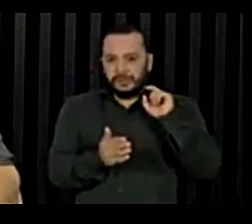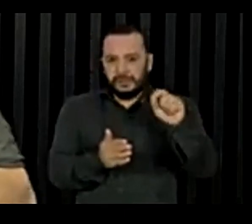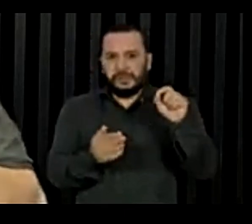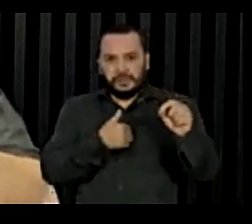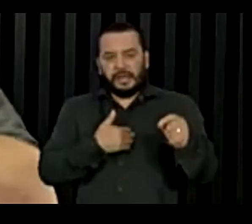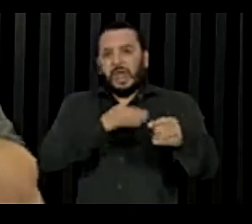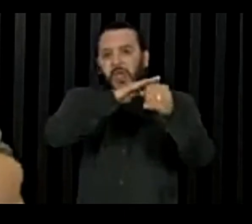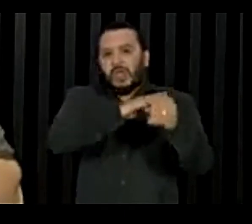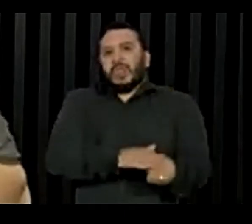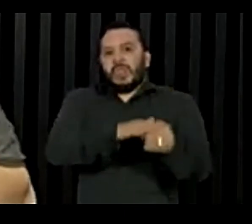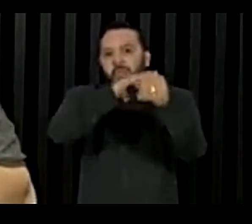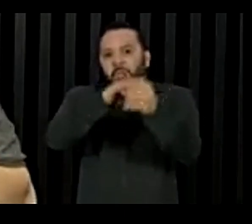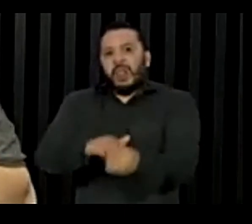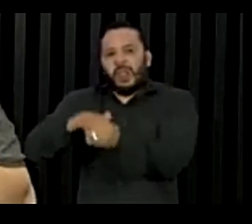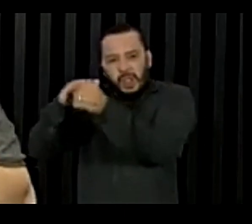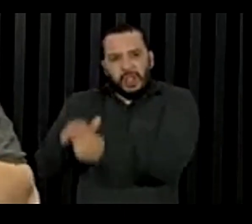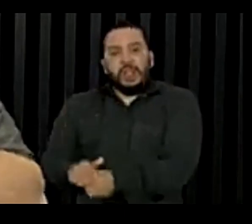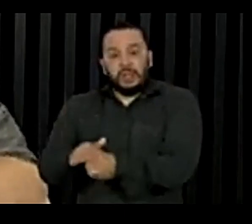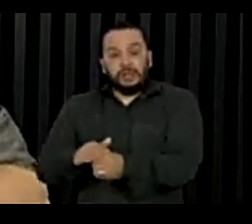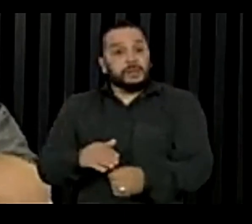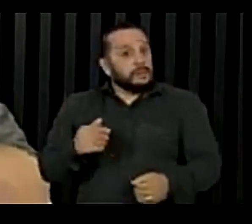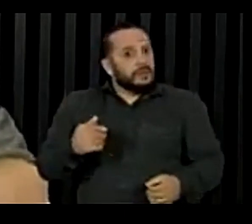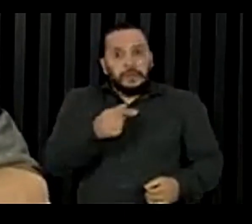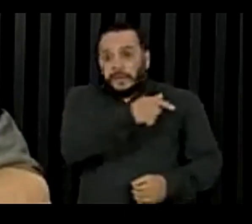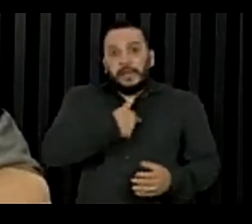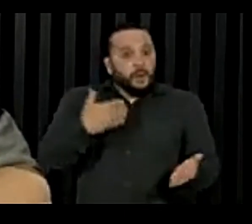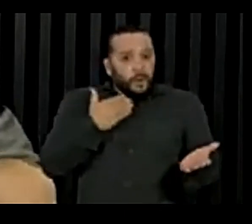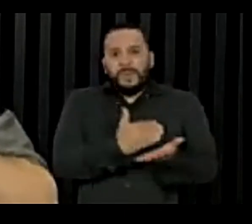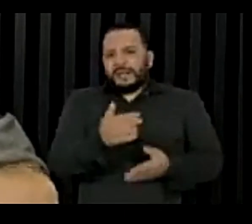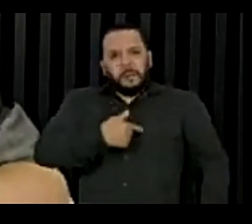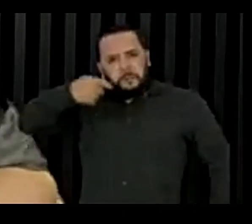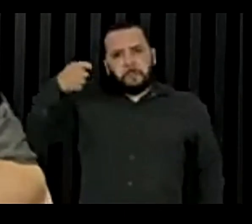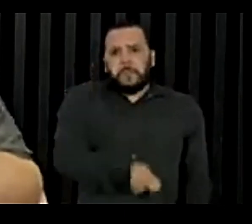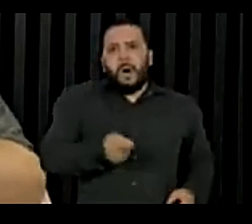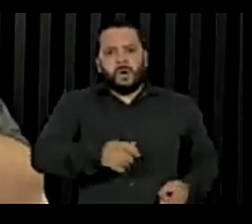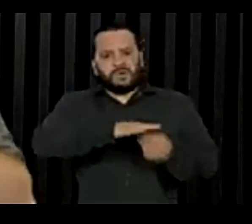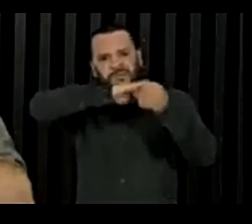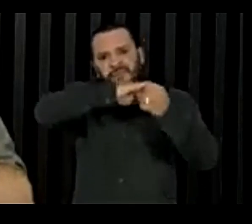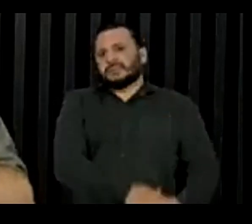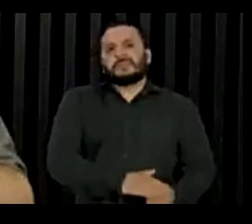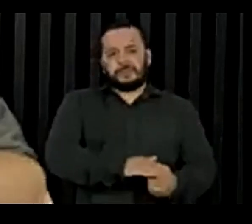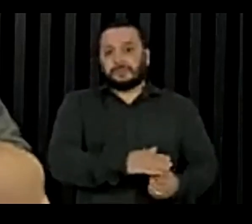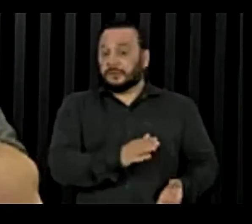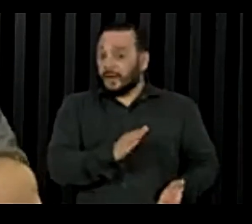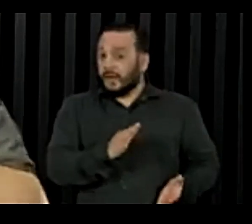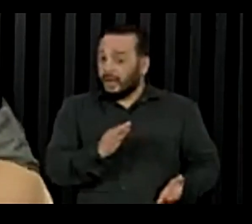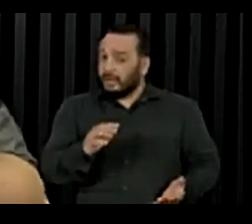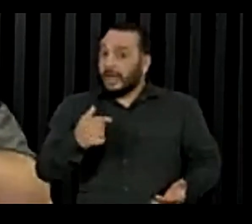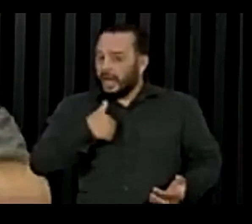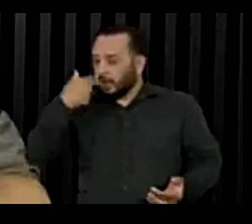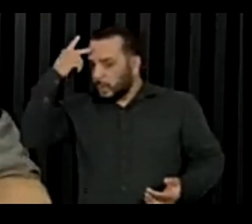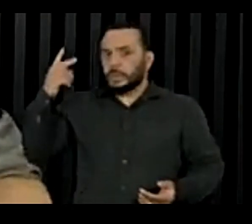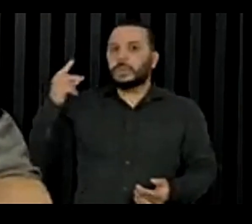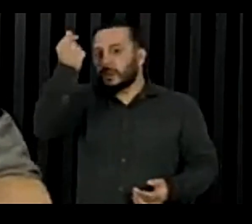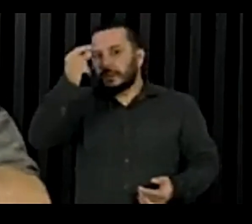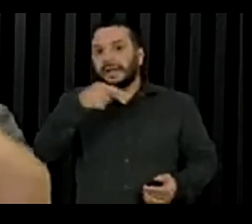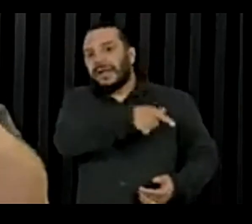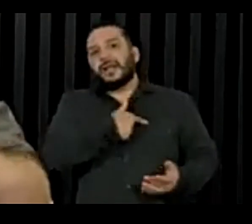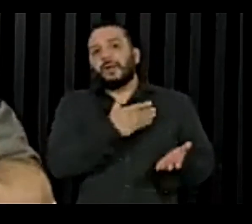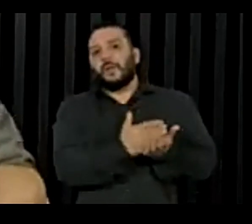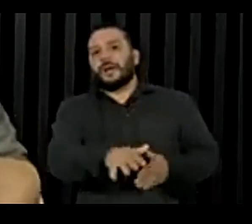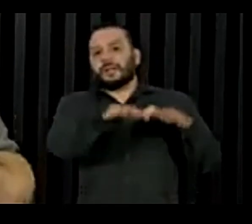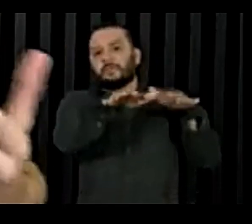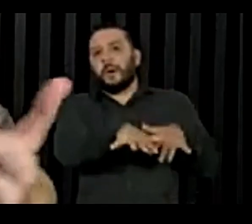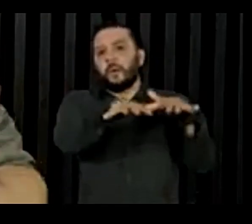opressão, como ele flertou ao longo de toda a vida, mas ele começa, de fato, a agir em função disso. Quando ele começa a ir em manifestação,